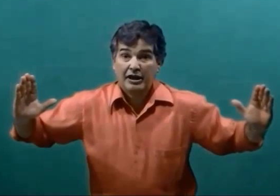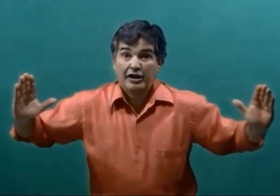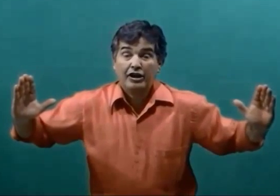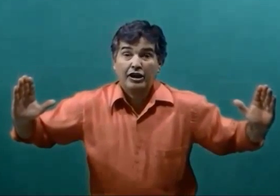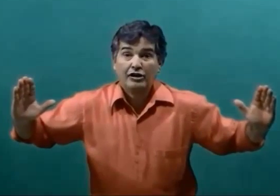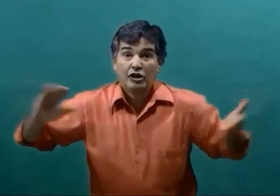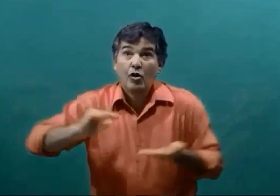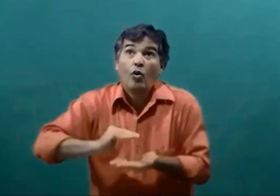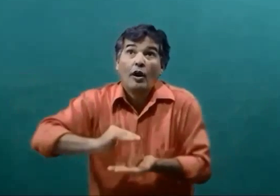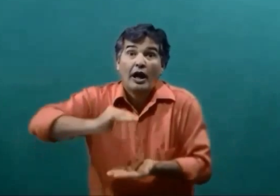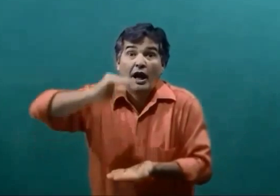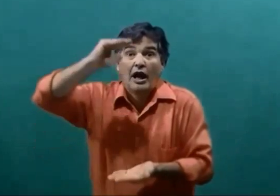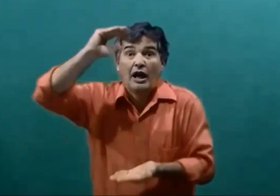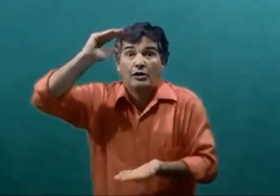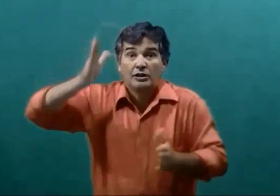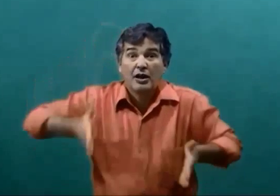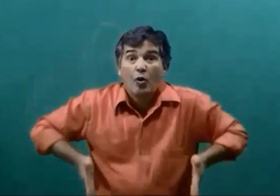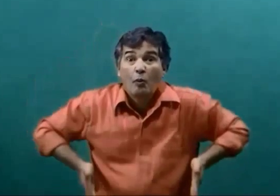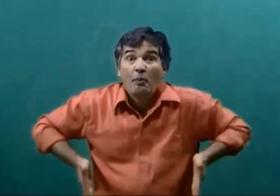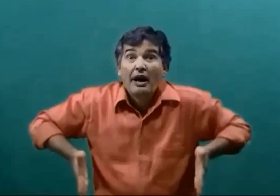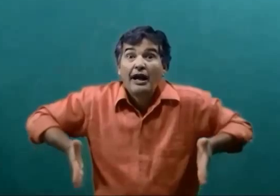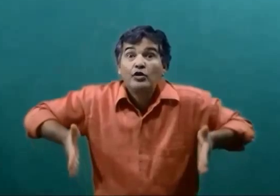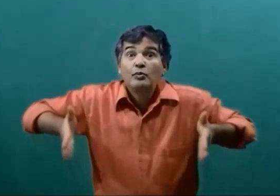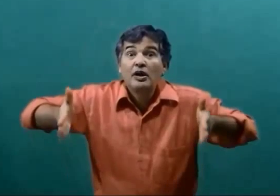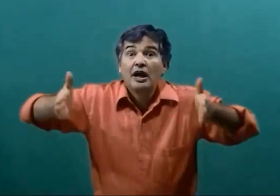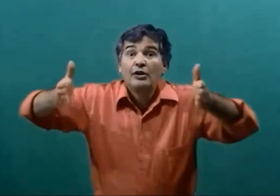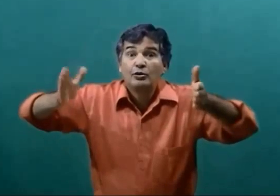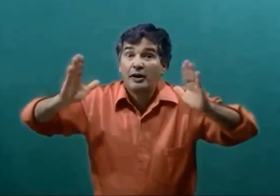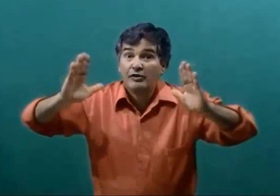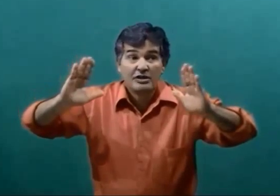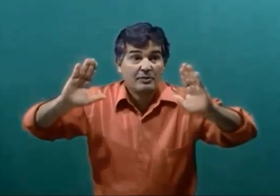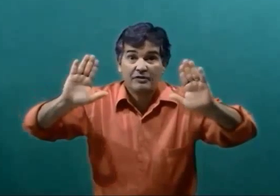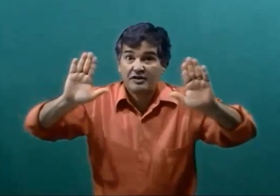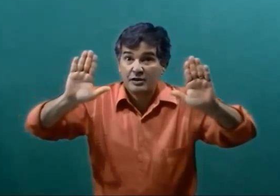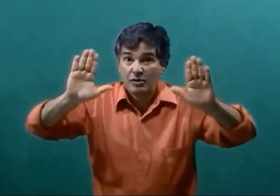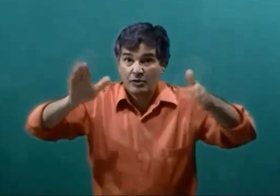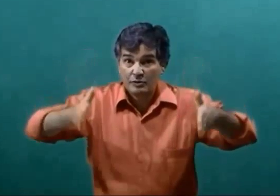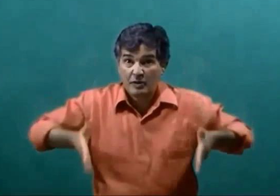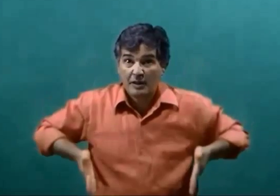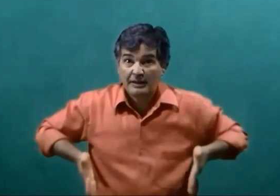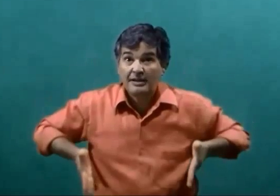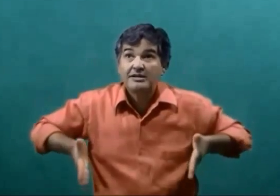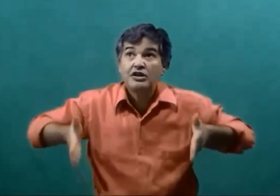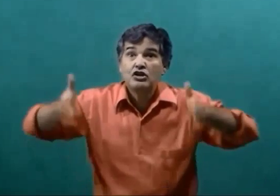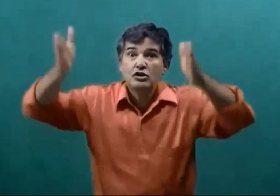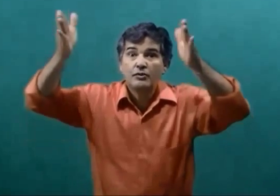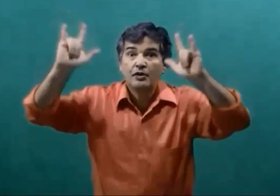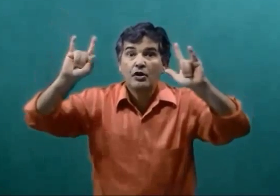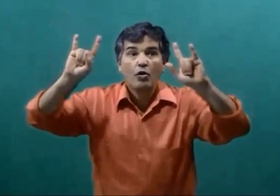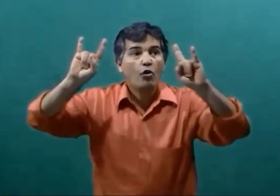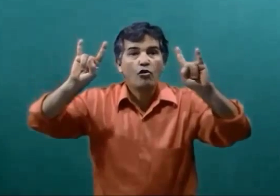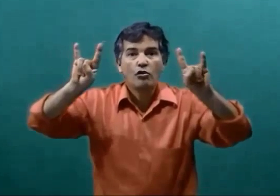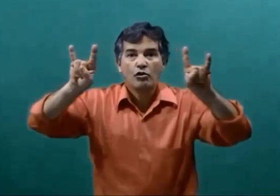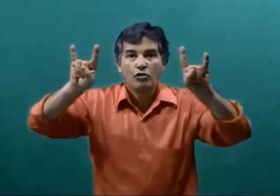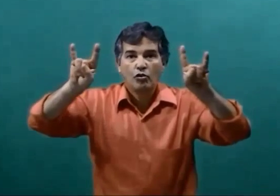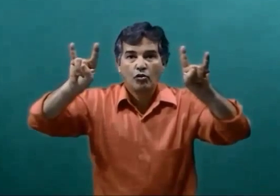é grande ou é alta, um prédio bem alto. Prédio você pode fazer com a mão espalmada nesse sentido, ou com